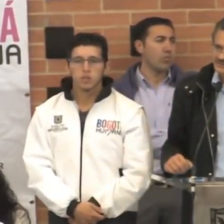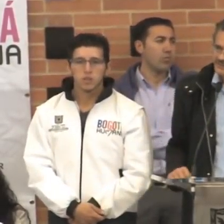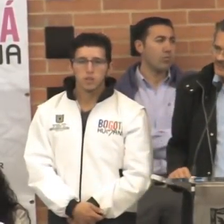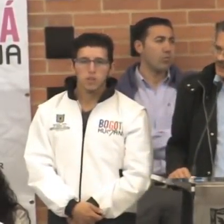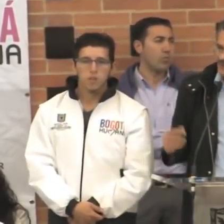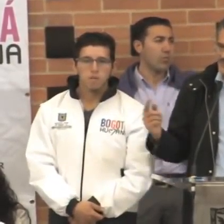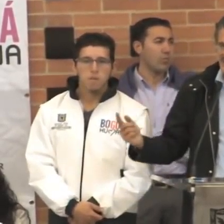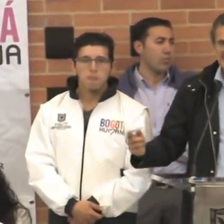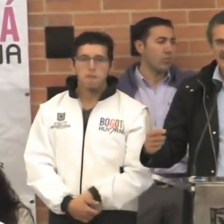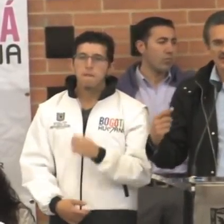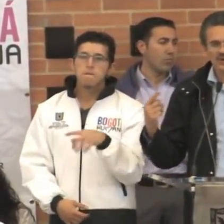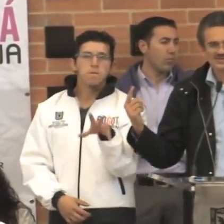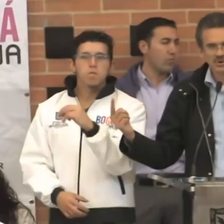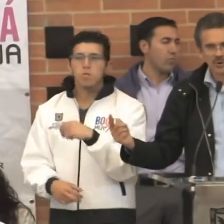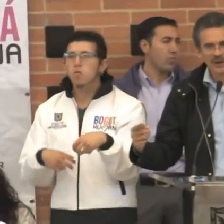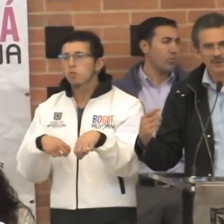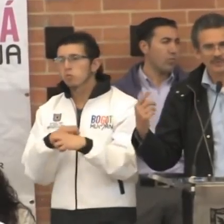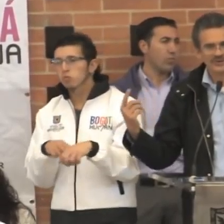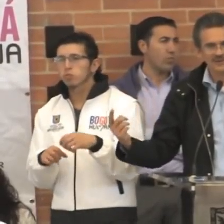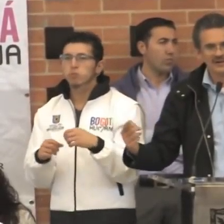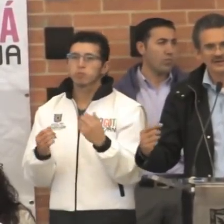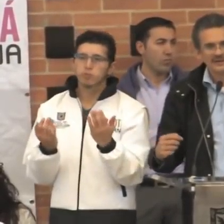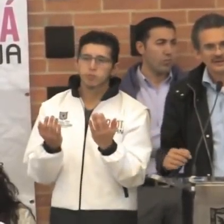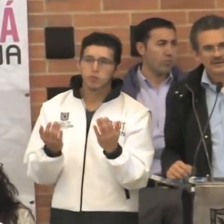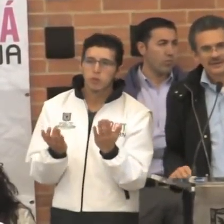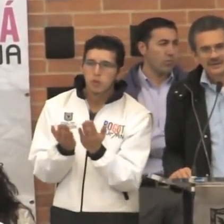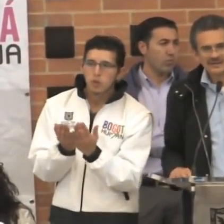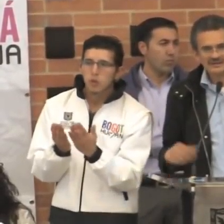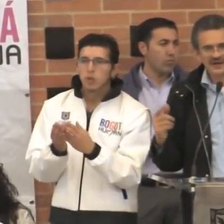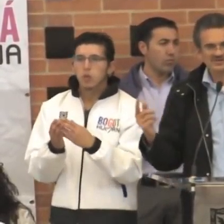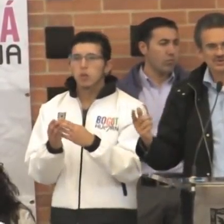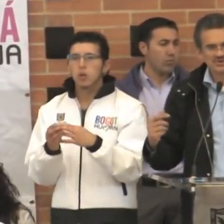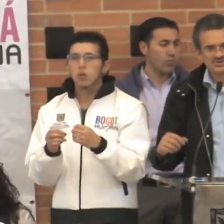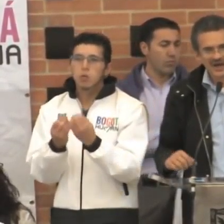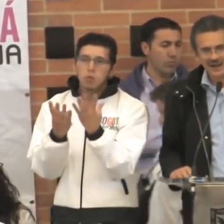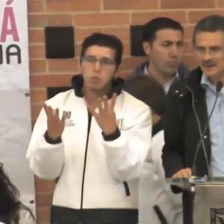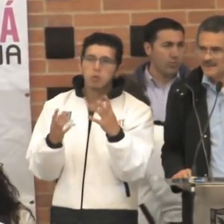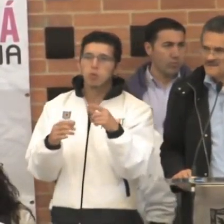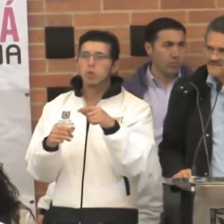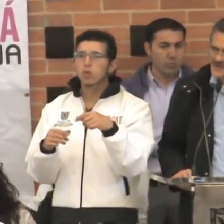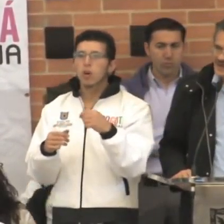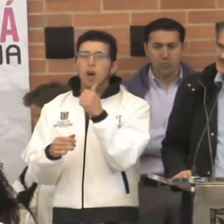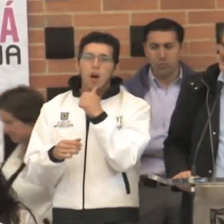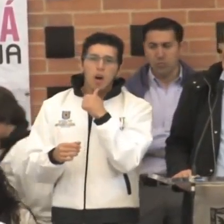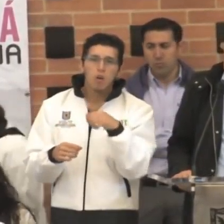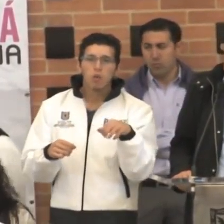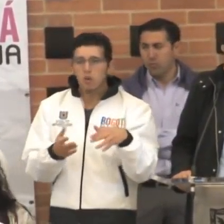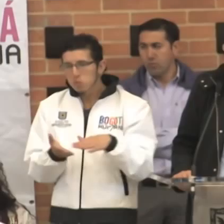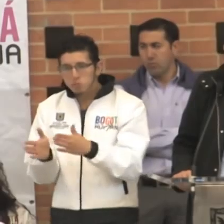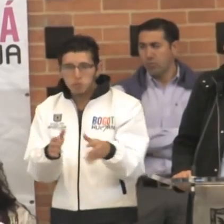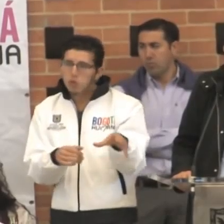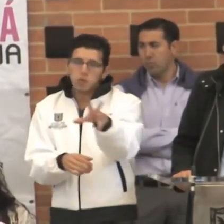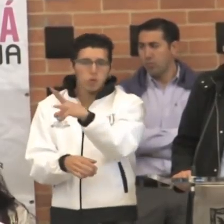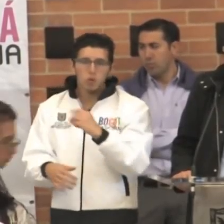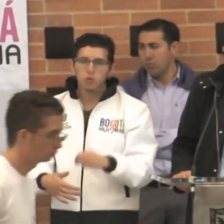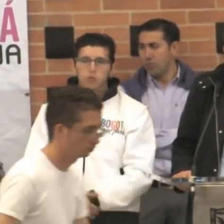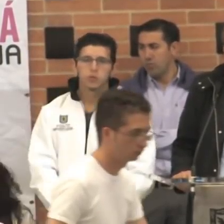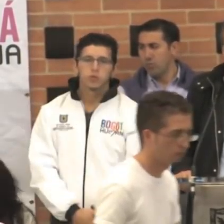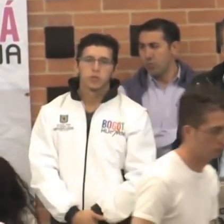sectores. Ambiente, educación, agua potable. integración social, vías, etcétera.